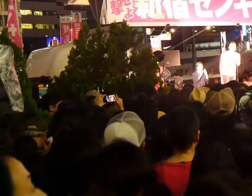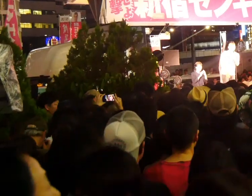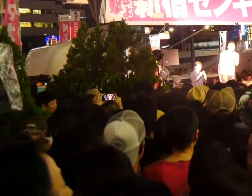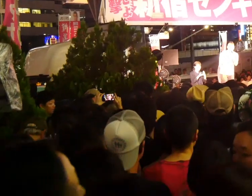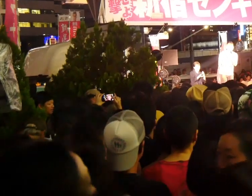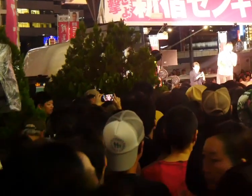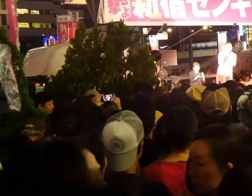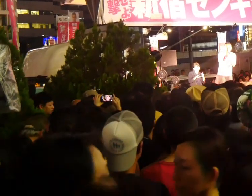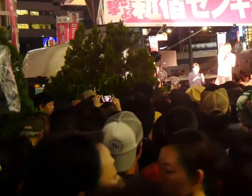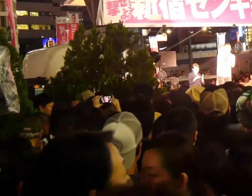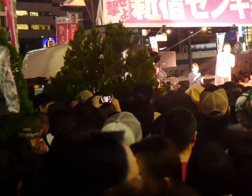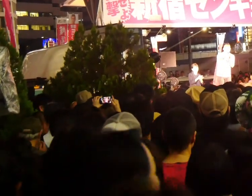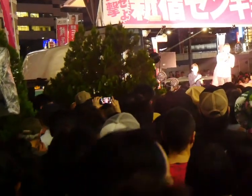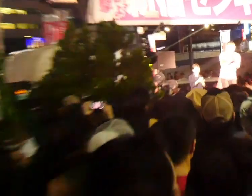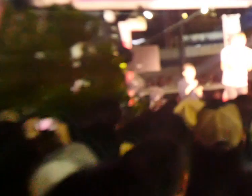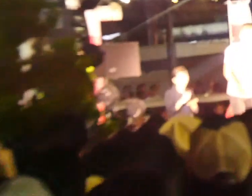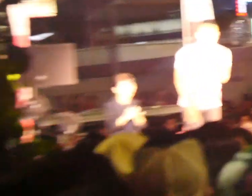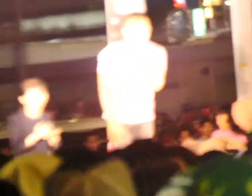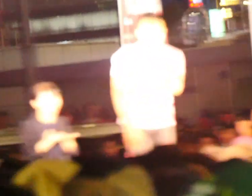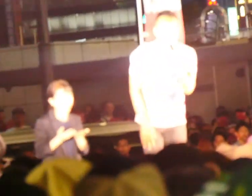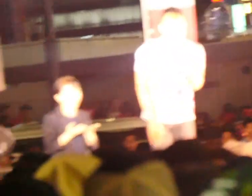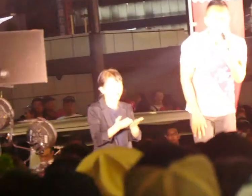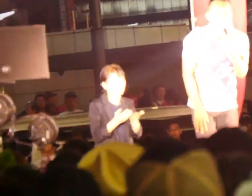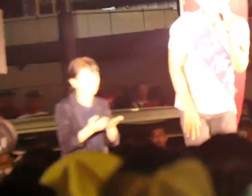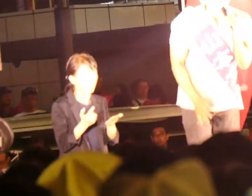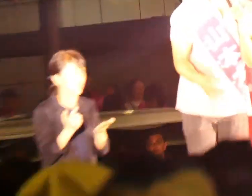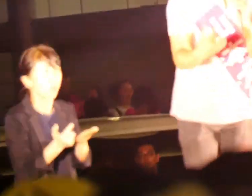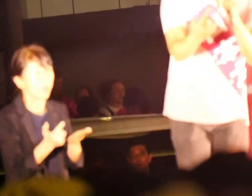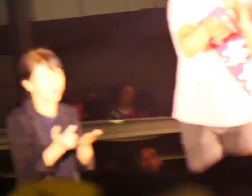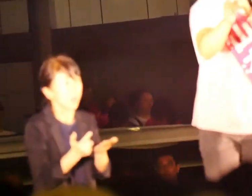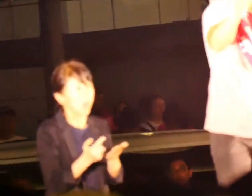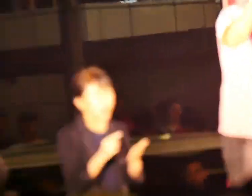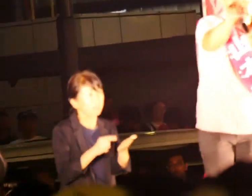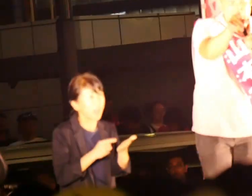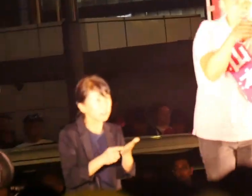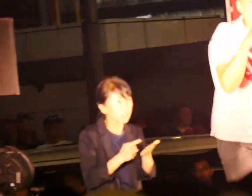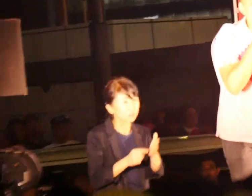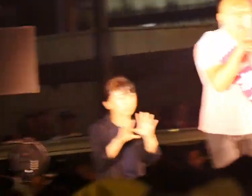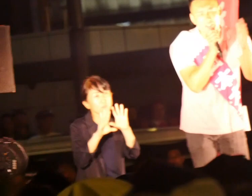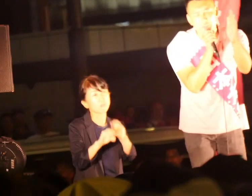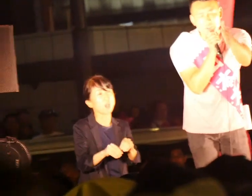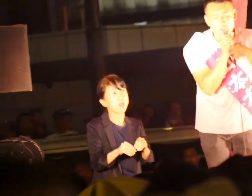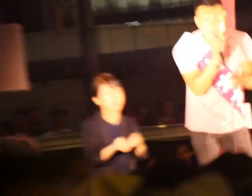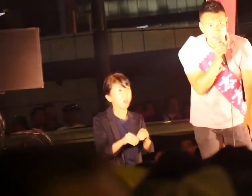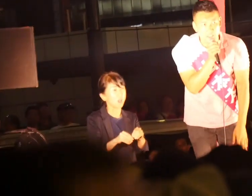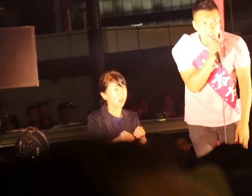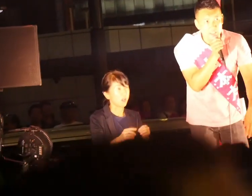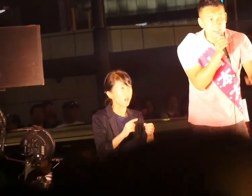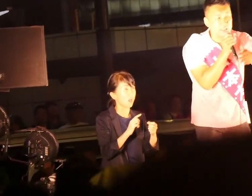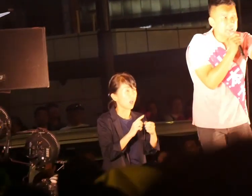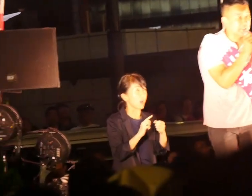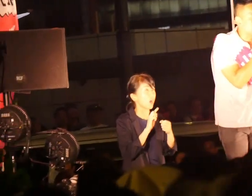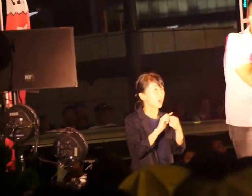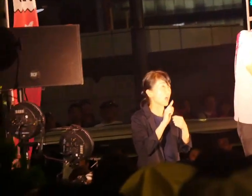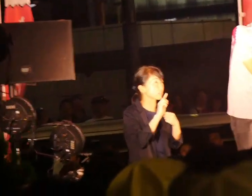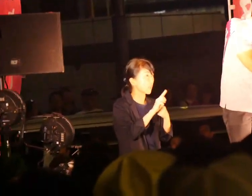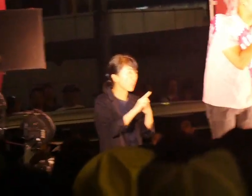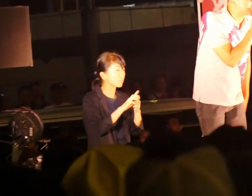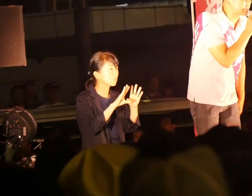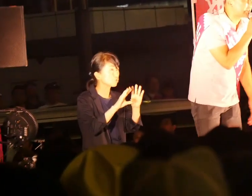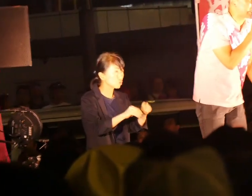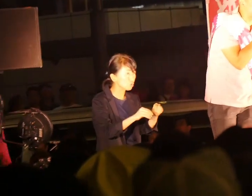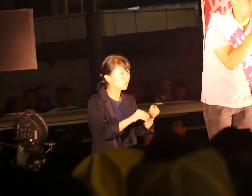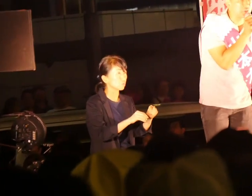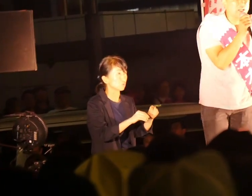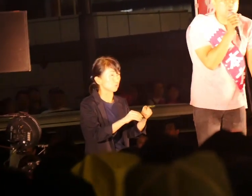震性十分じゃなくて潰されることになった。1年前に、1年後には潰しますから家見つけといてください